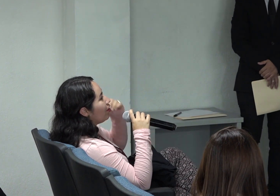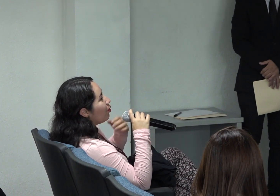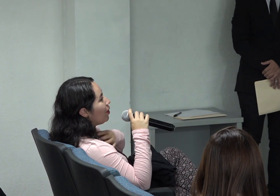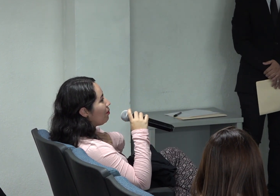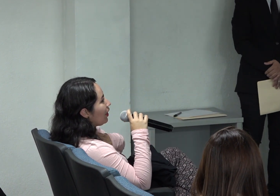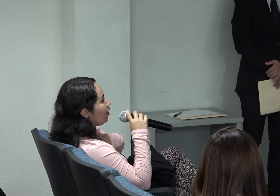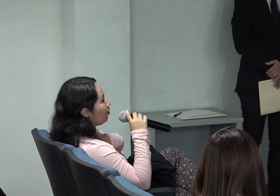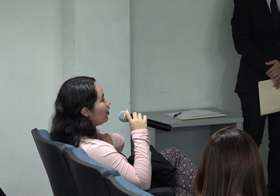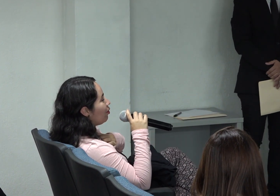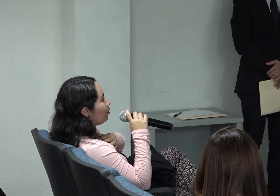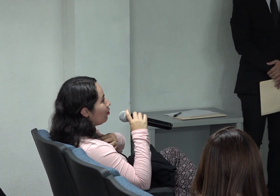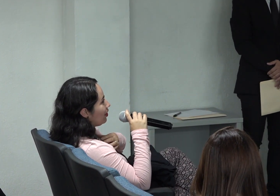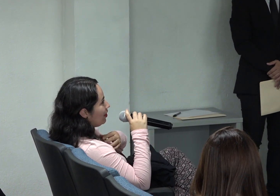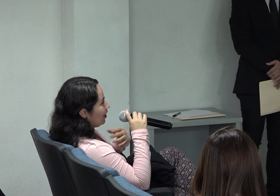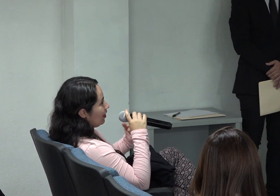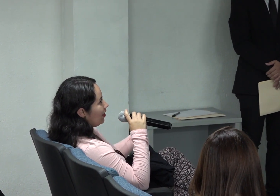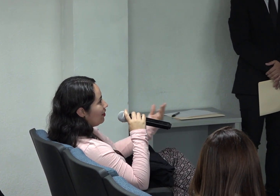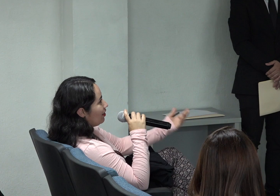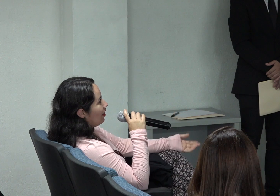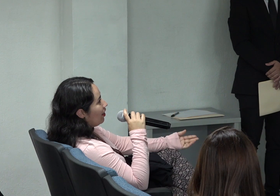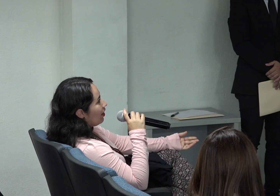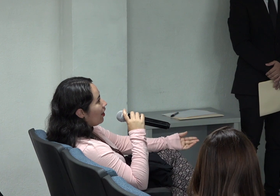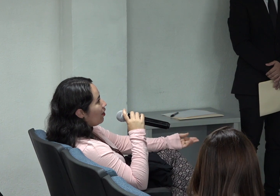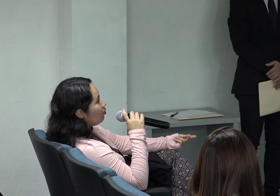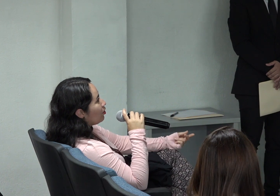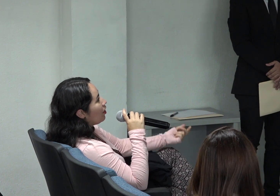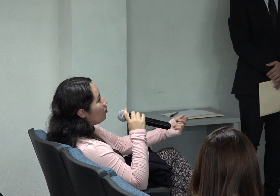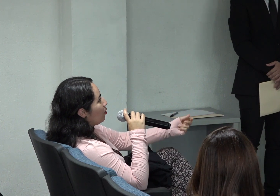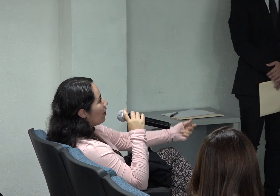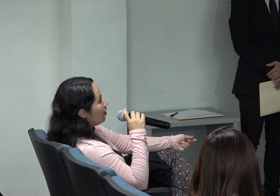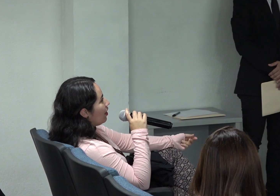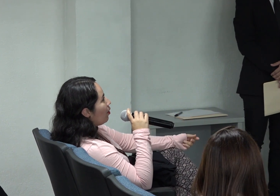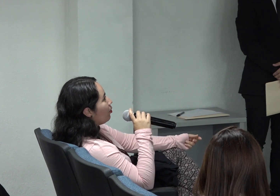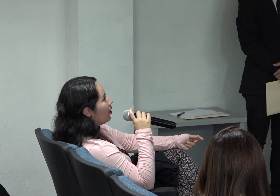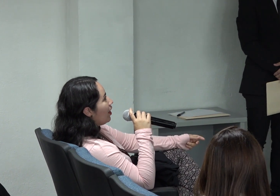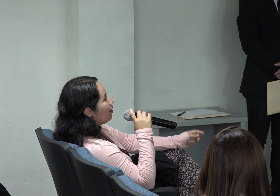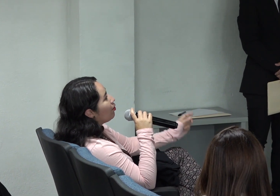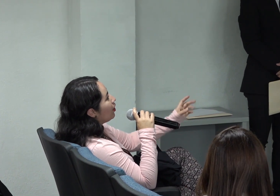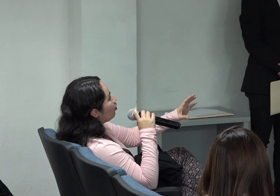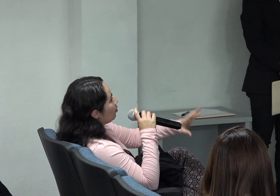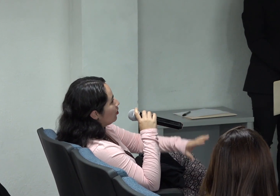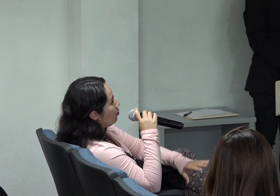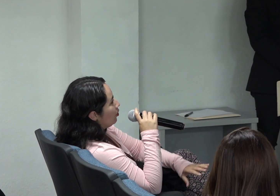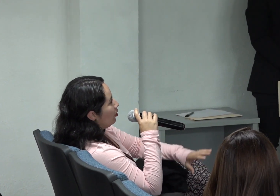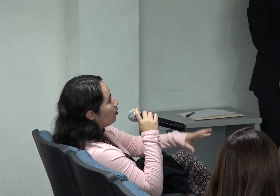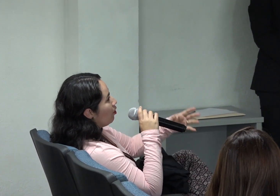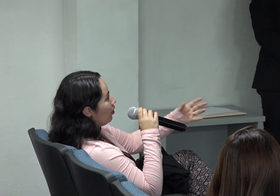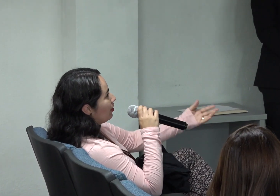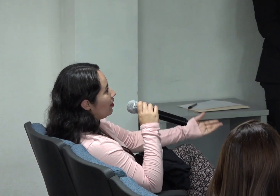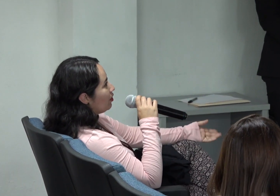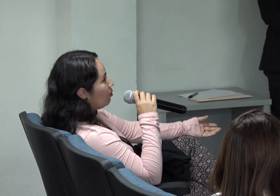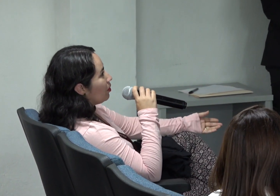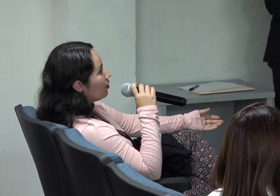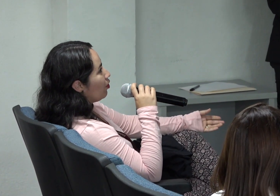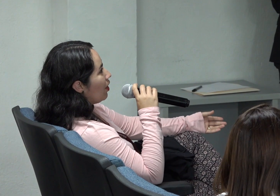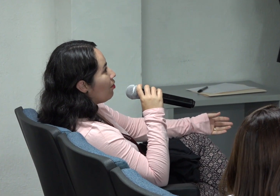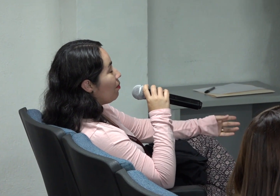me imagino, y lo poco que sé, es que ustedes pueden apoyar o hay grupos de apoyo, lo que decías, pues con la